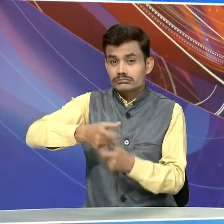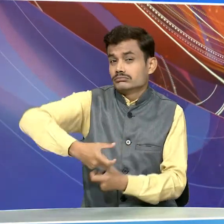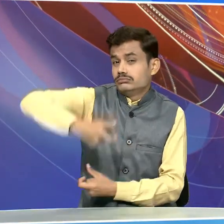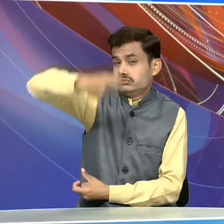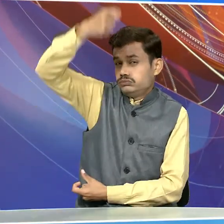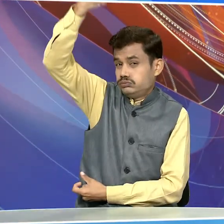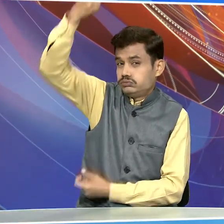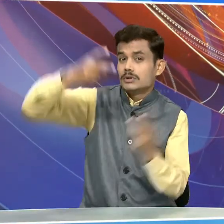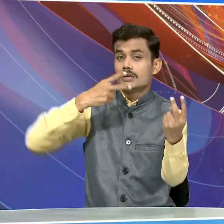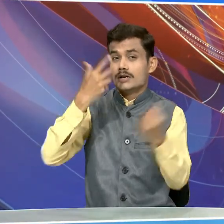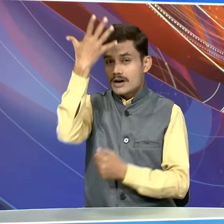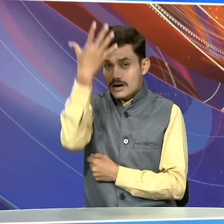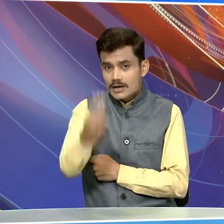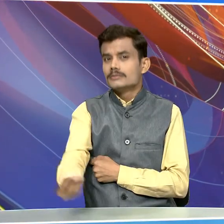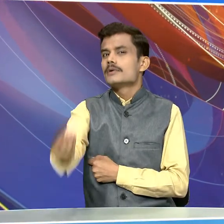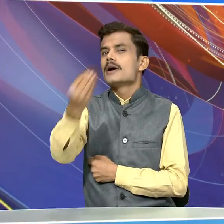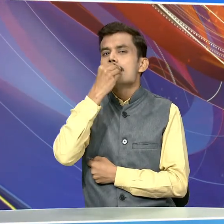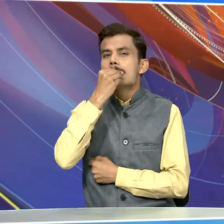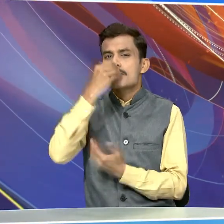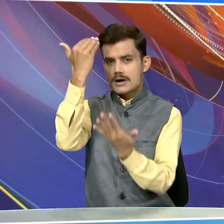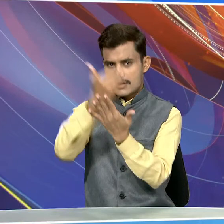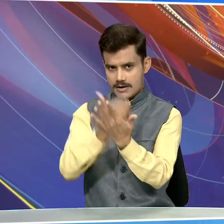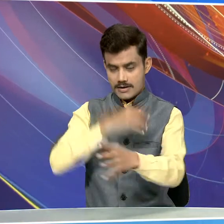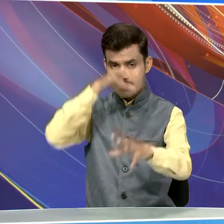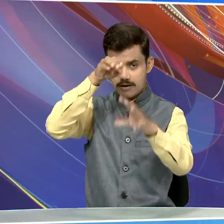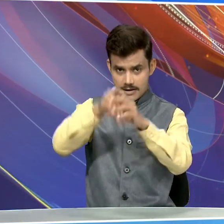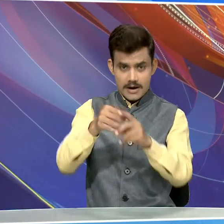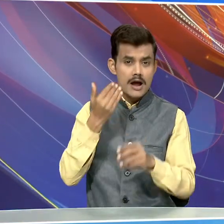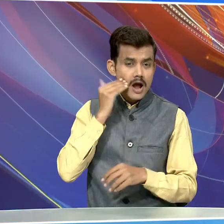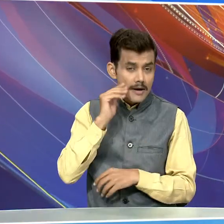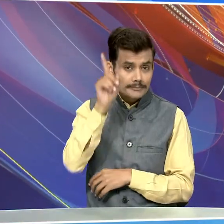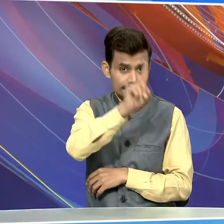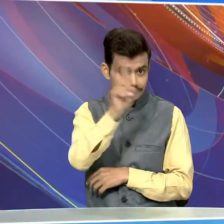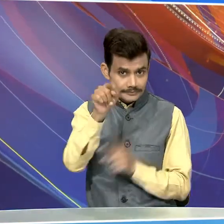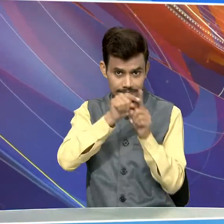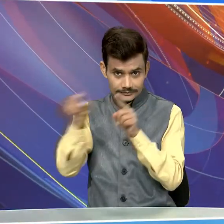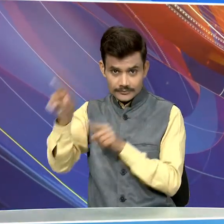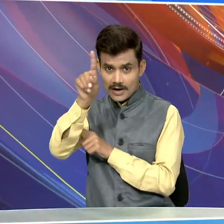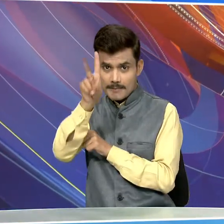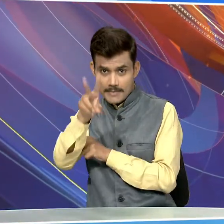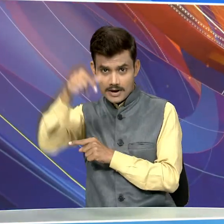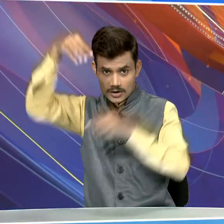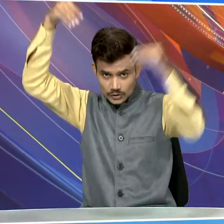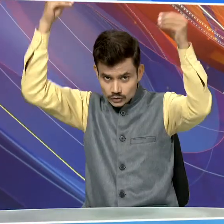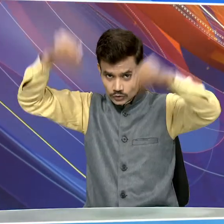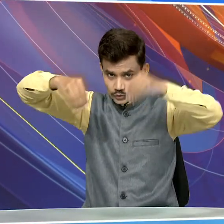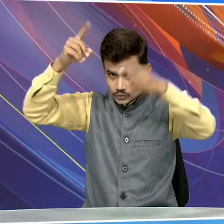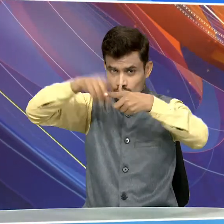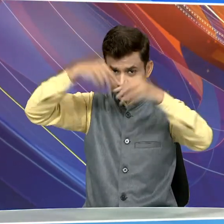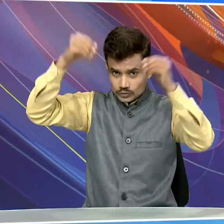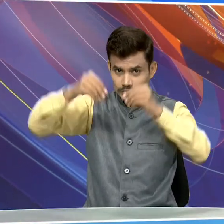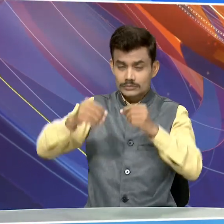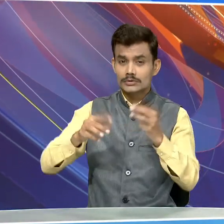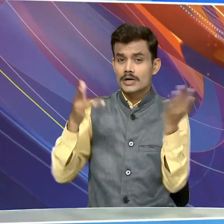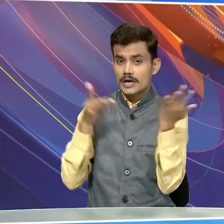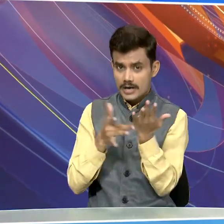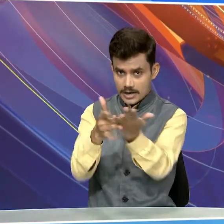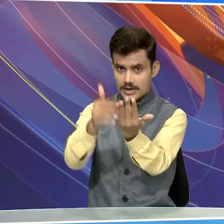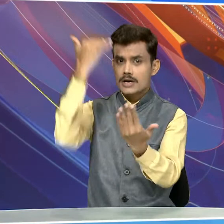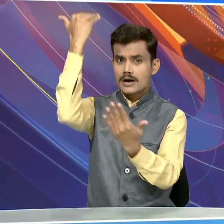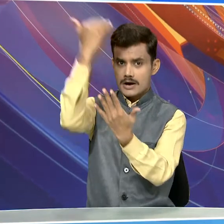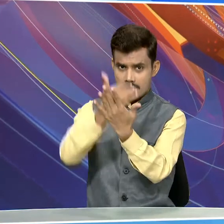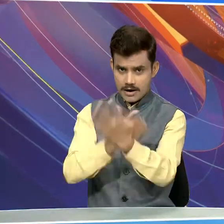दौरा और रात्रि भोज का आयोजन किया जाएगा। 11 और 12 जुलाई को तकनीकी सत्र आयोजित किए जाएंगे, जिसके दौरान